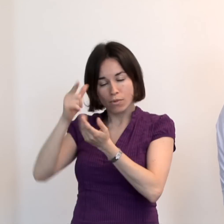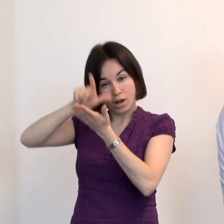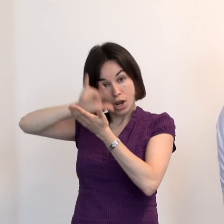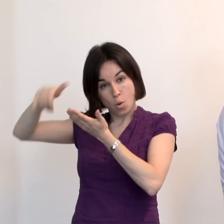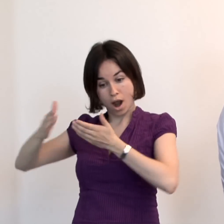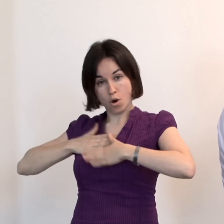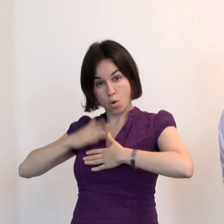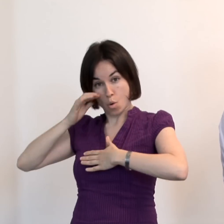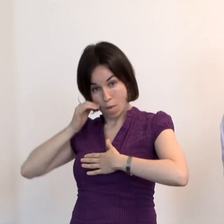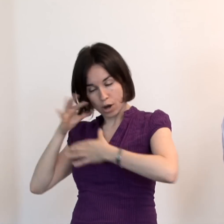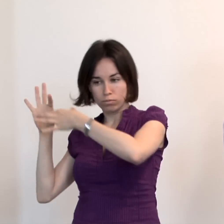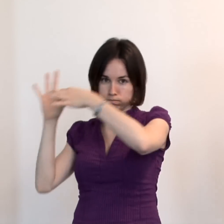humano.